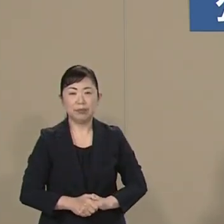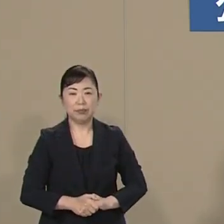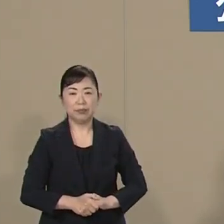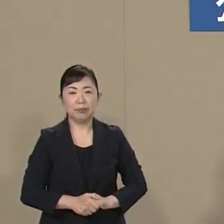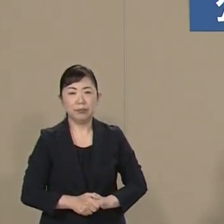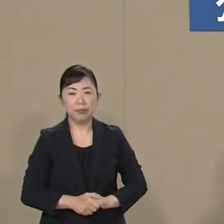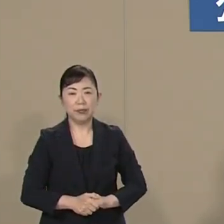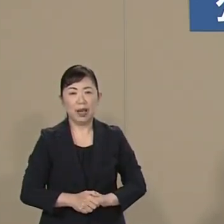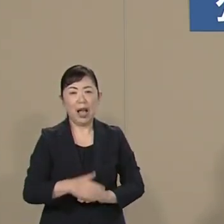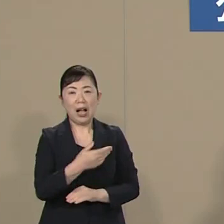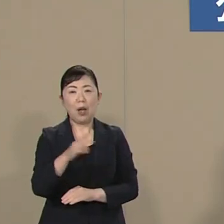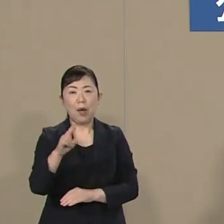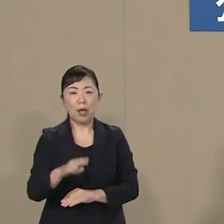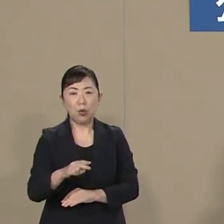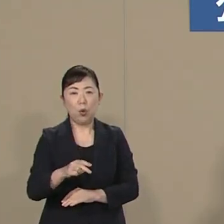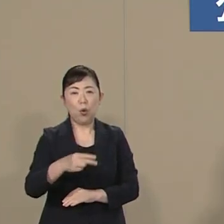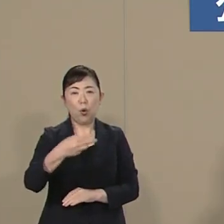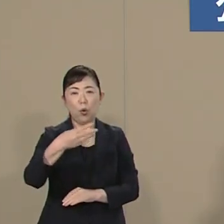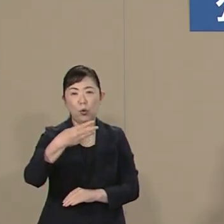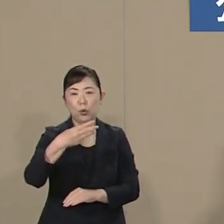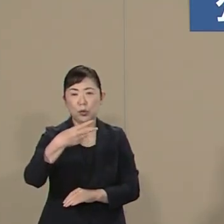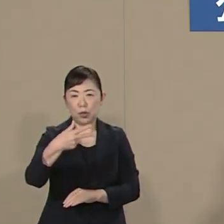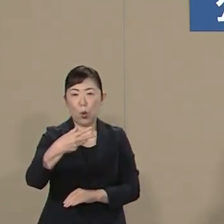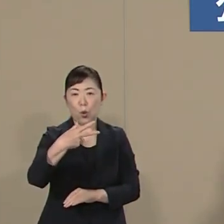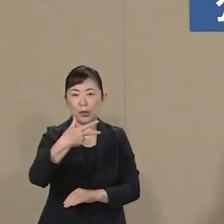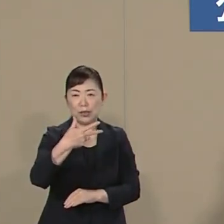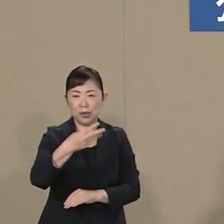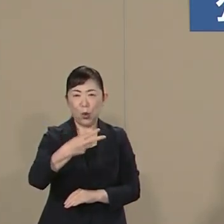次に河野義博さんです